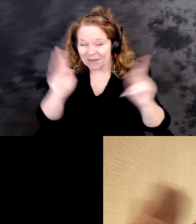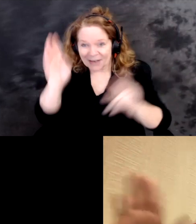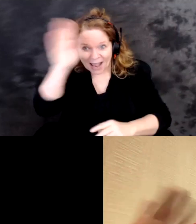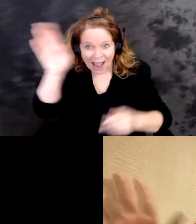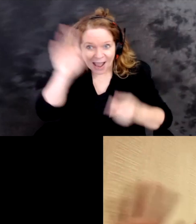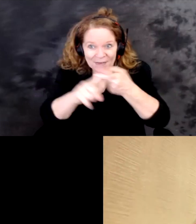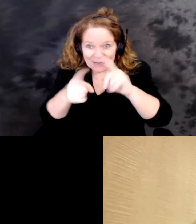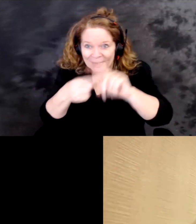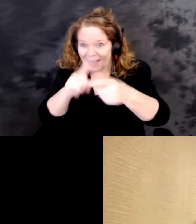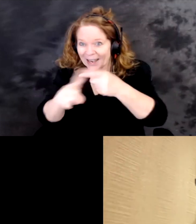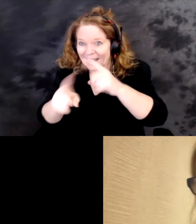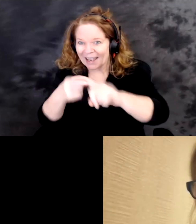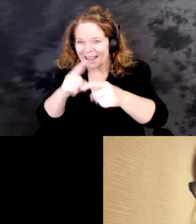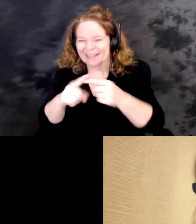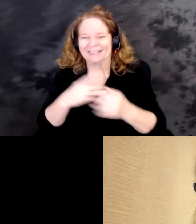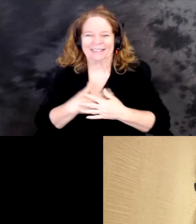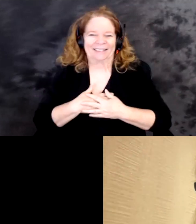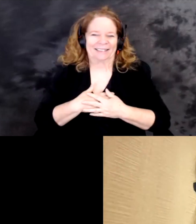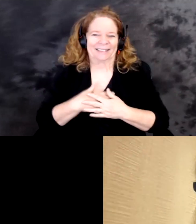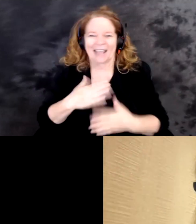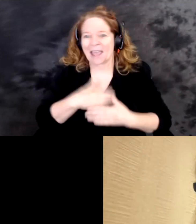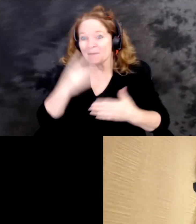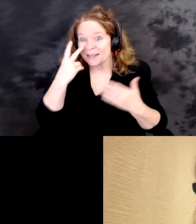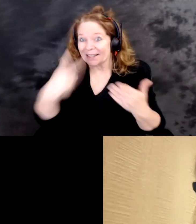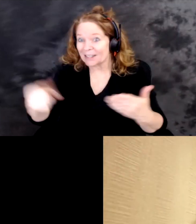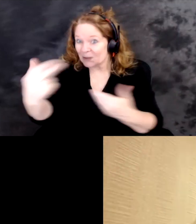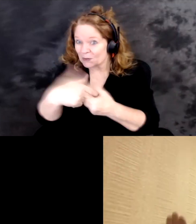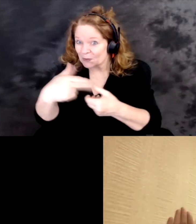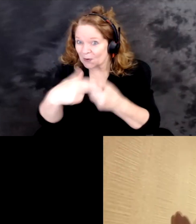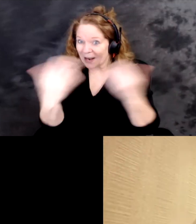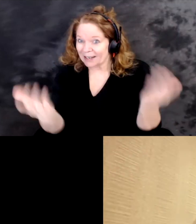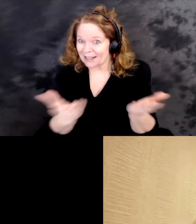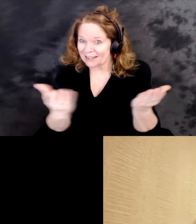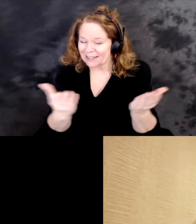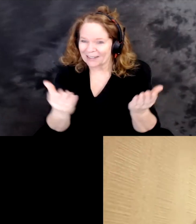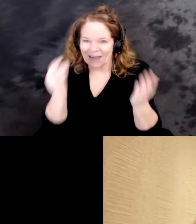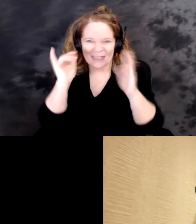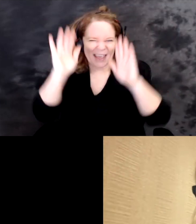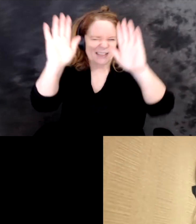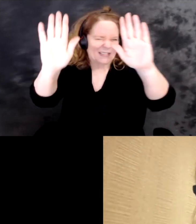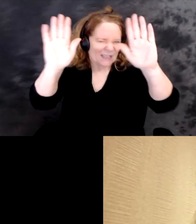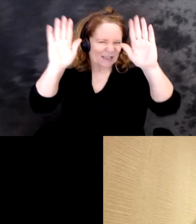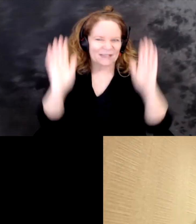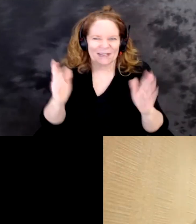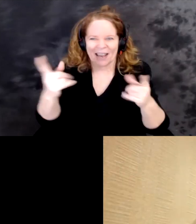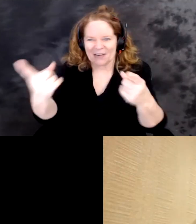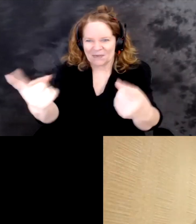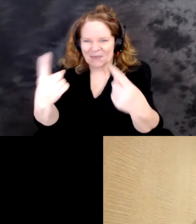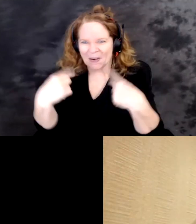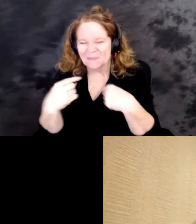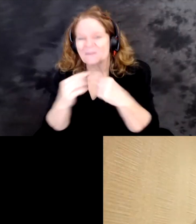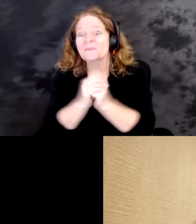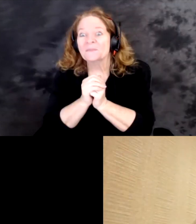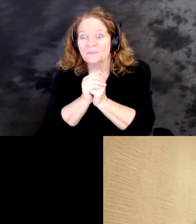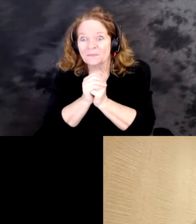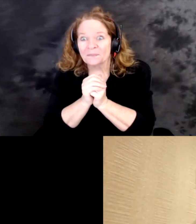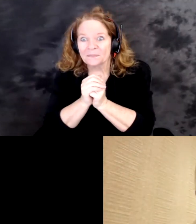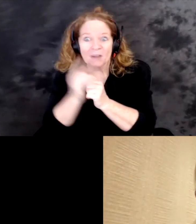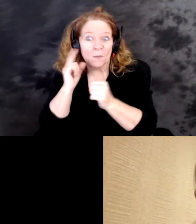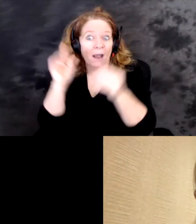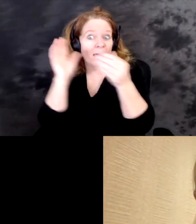Hola a todos, hola amigos. Estoy tan contenta de mirar que se han reunido con nosotros. Qué bueno que estén